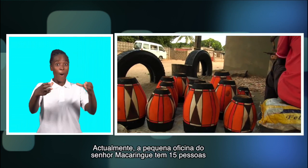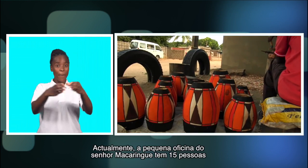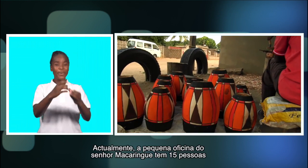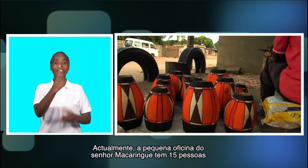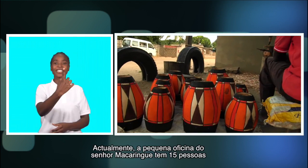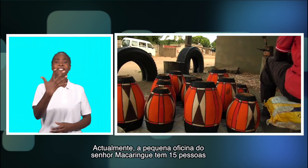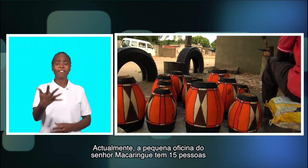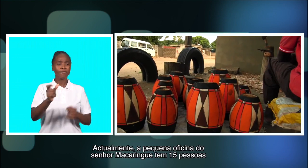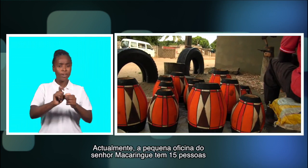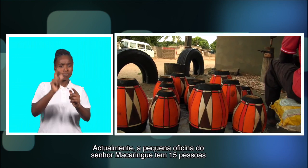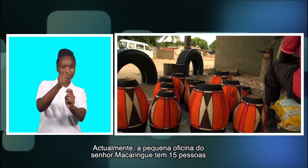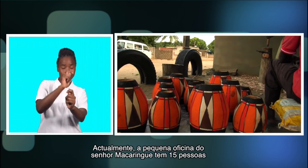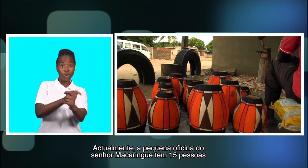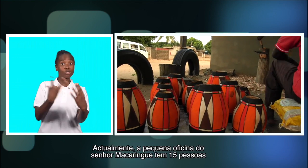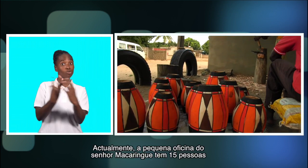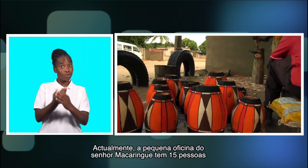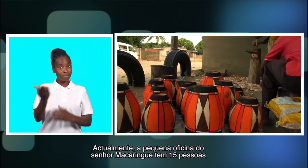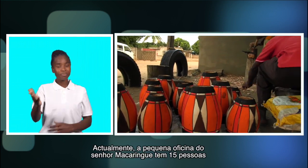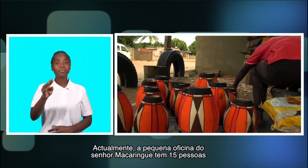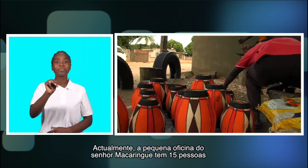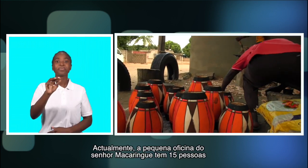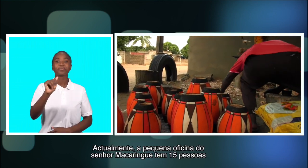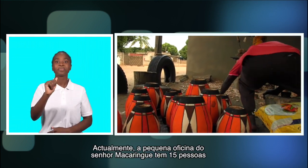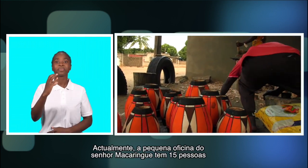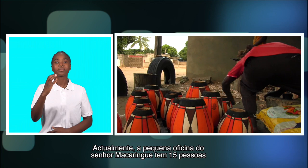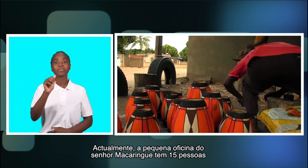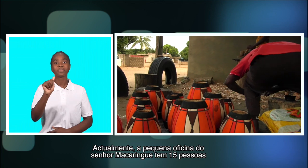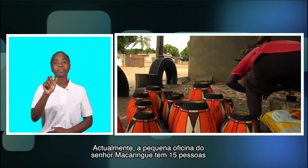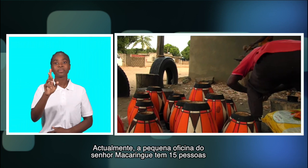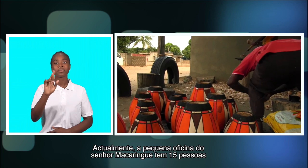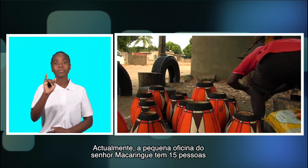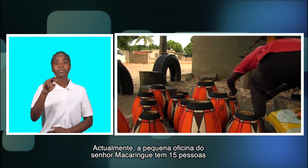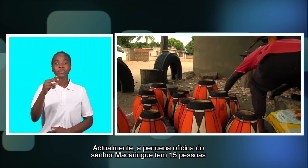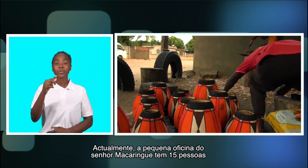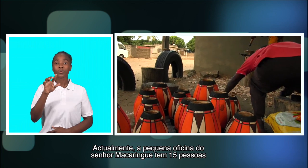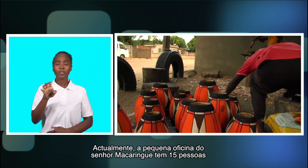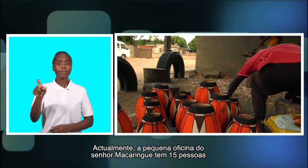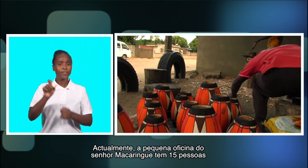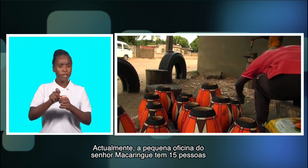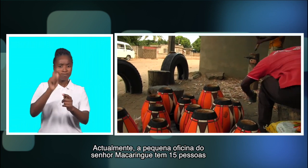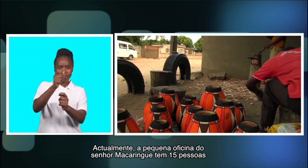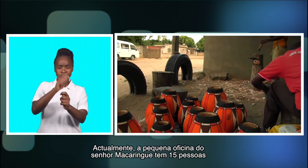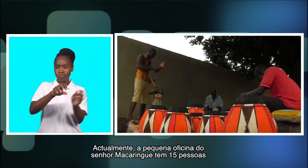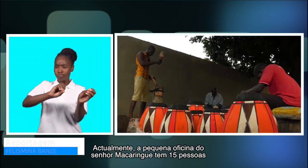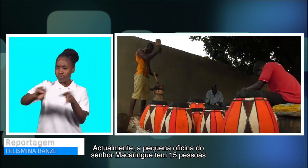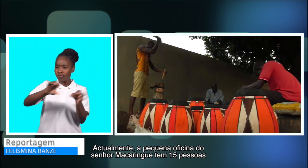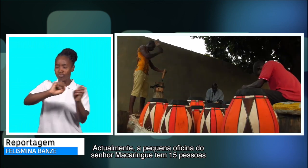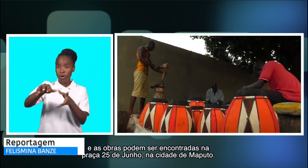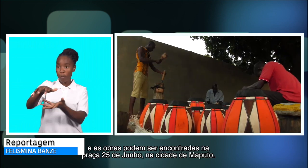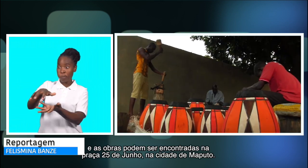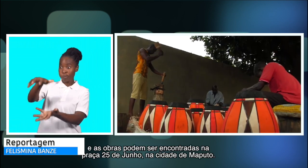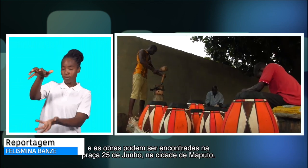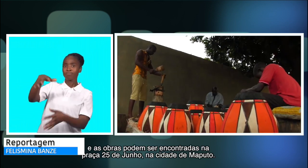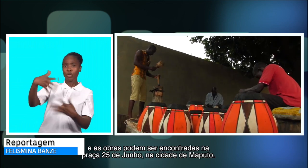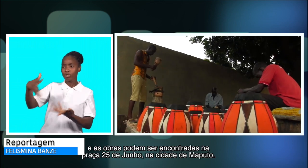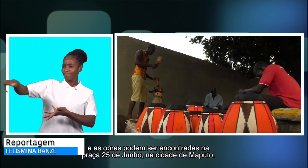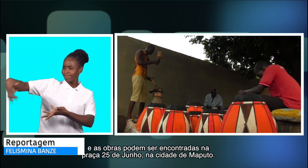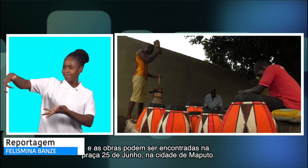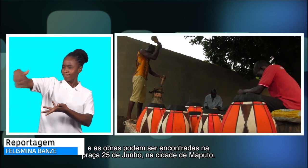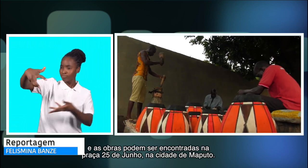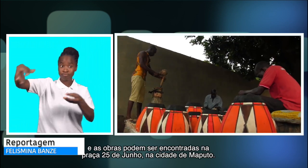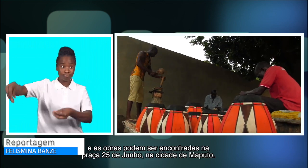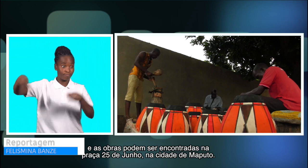Atualmente, a pequena oficina do senhor Macaringue conta com 15 pessoas